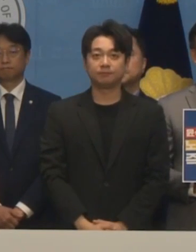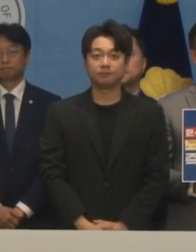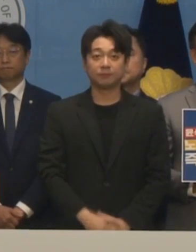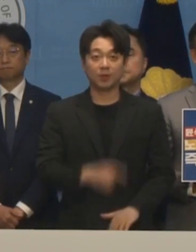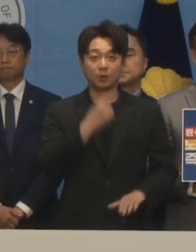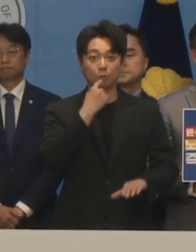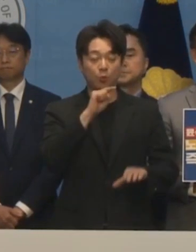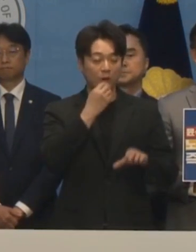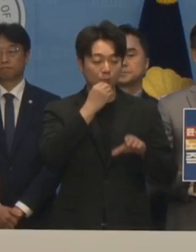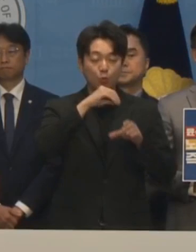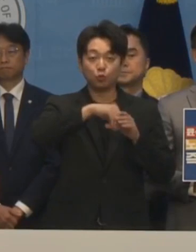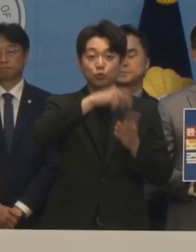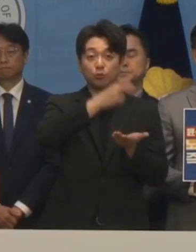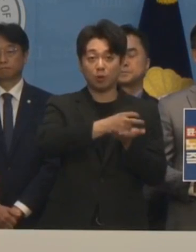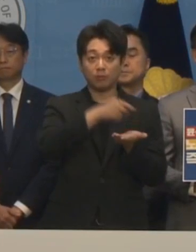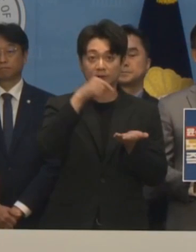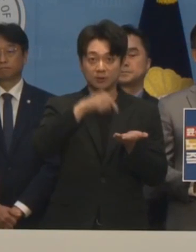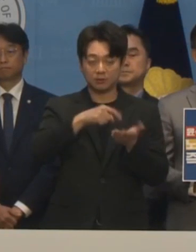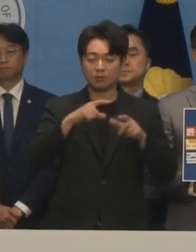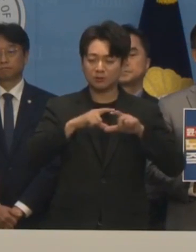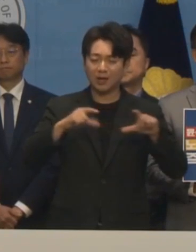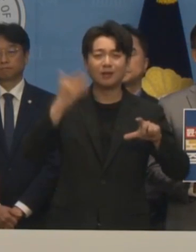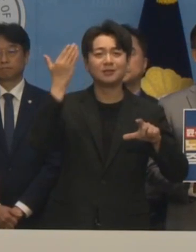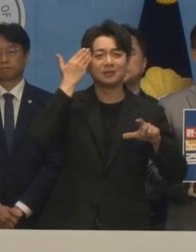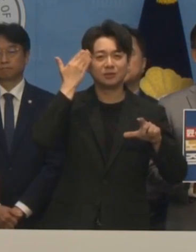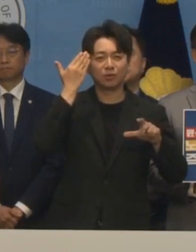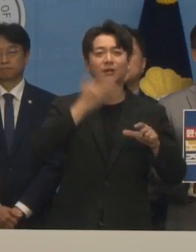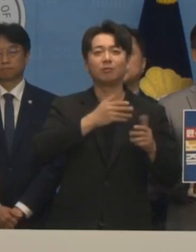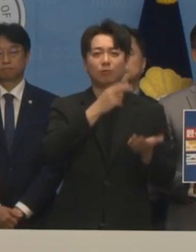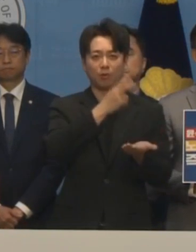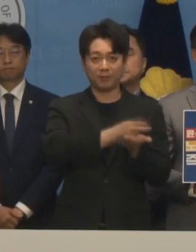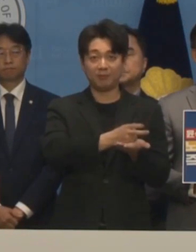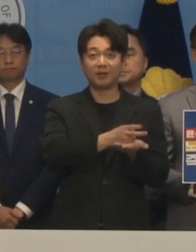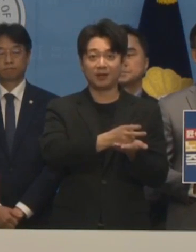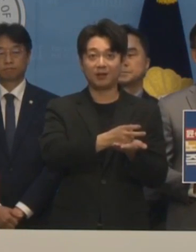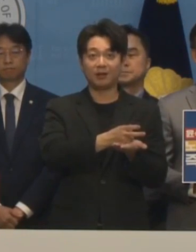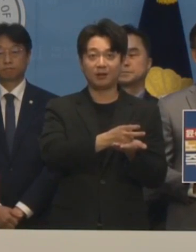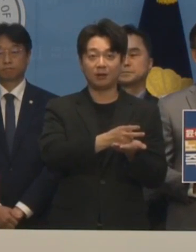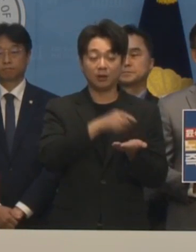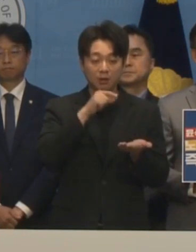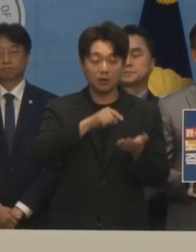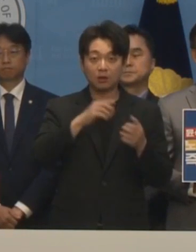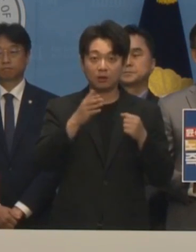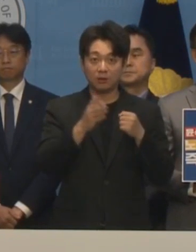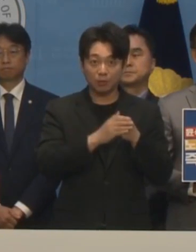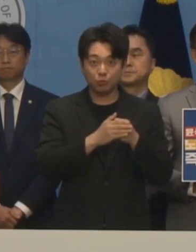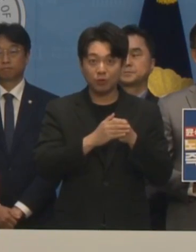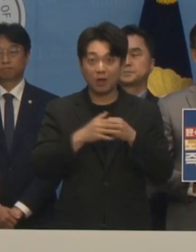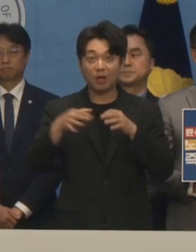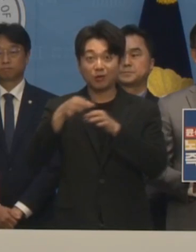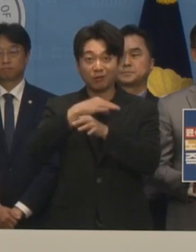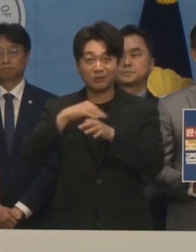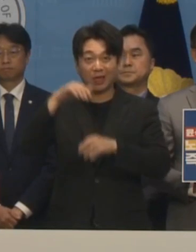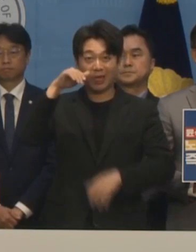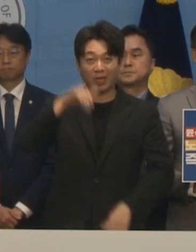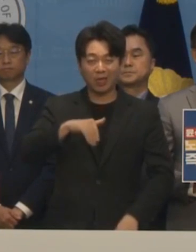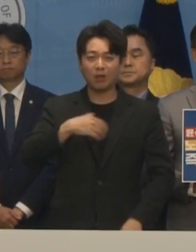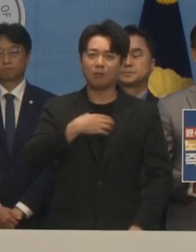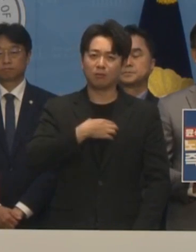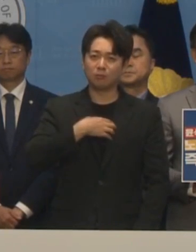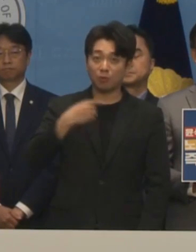노란봉투법은 너무나 상식적인 법안입니다. 노조 때문에 경제가 망한다는 경제계의 터무니없는